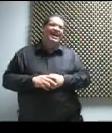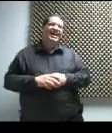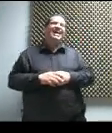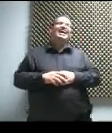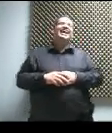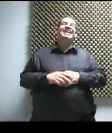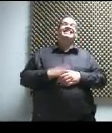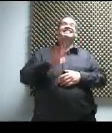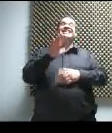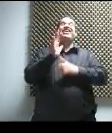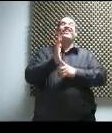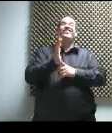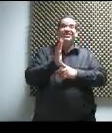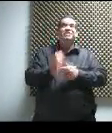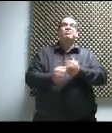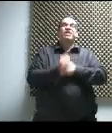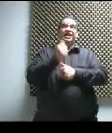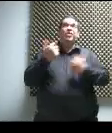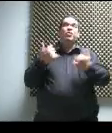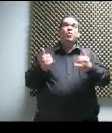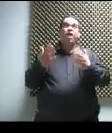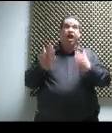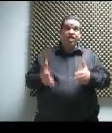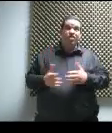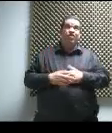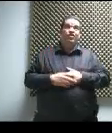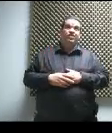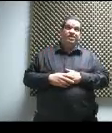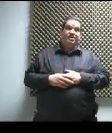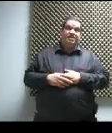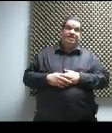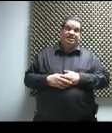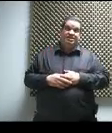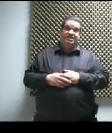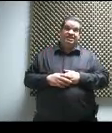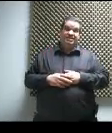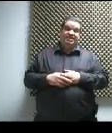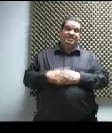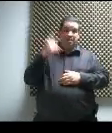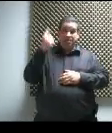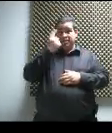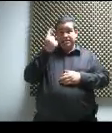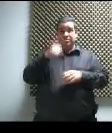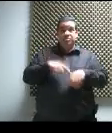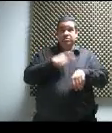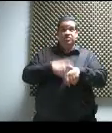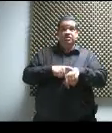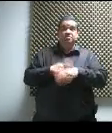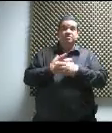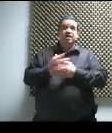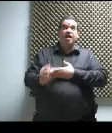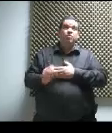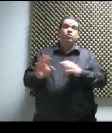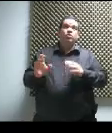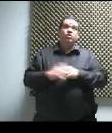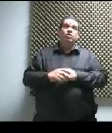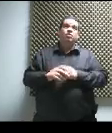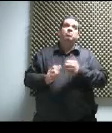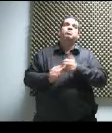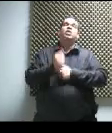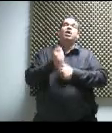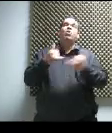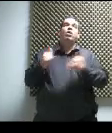Vergüenza. Cinco minutos por jugador. Eso es el relámpago. Cinco minutos. Que si la vengas a pensar la jugada, te quedas fuera. jugador y jugada.